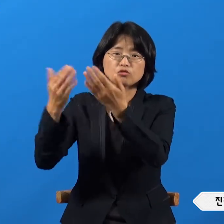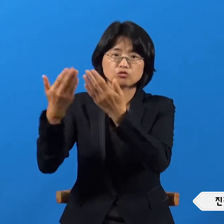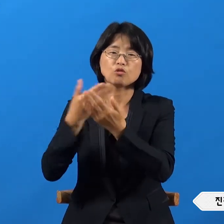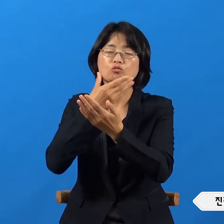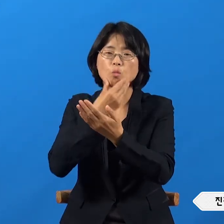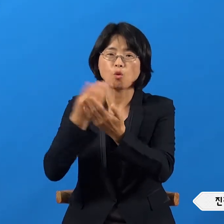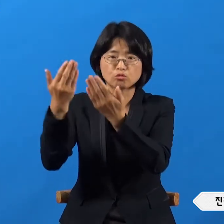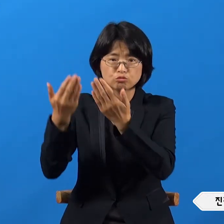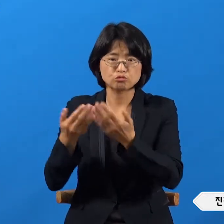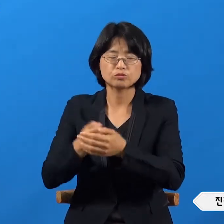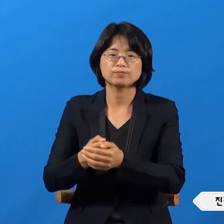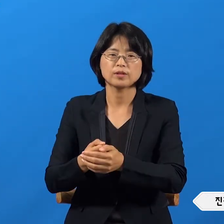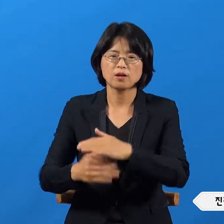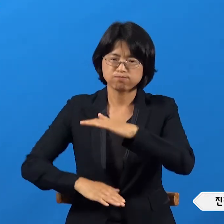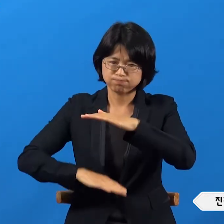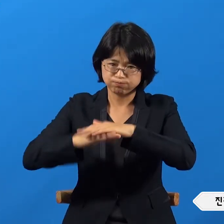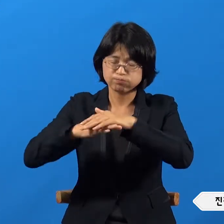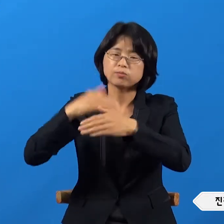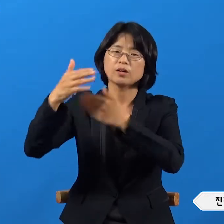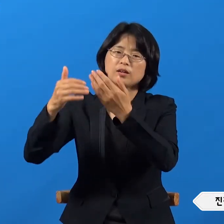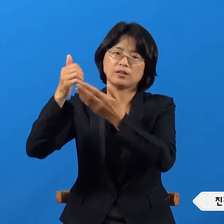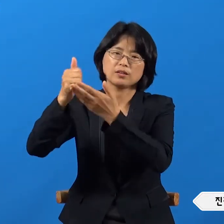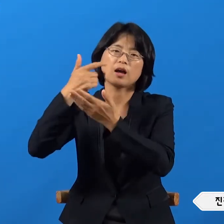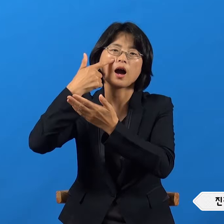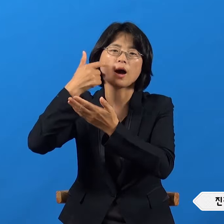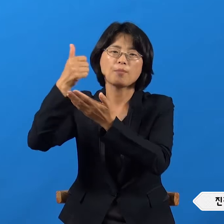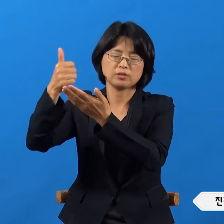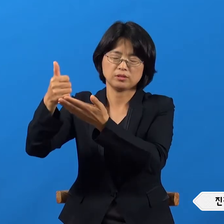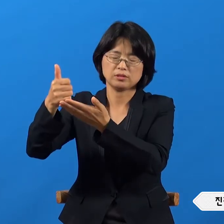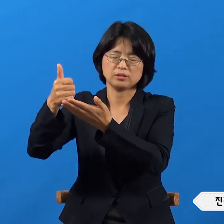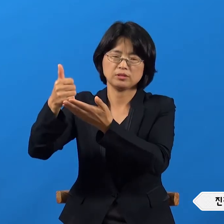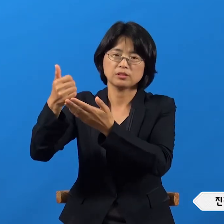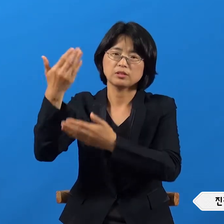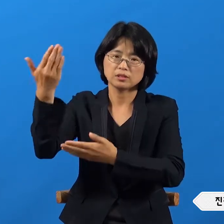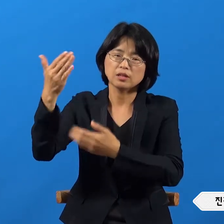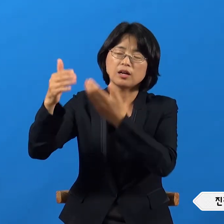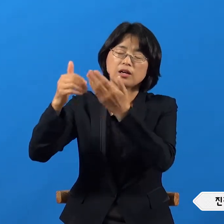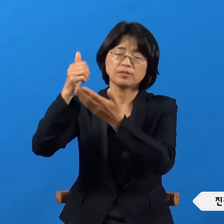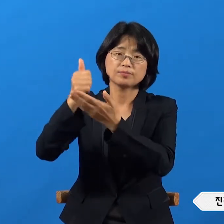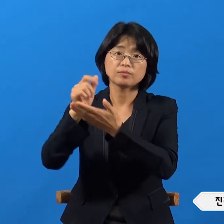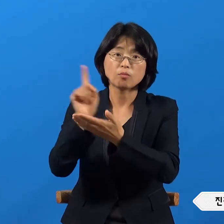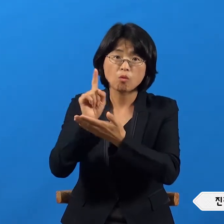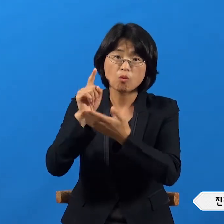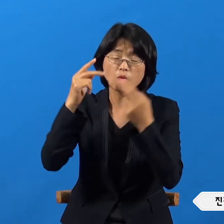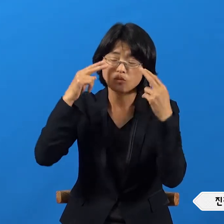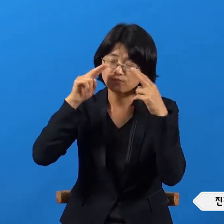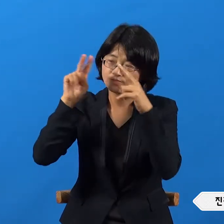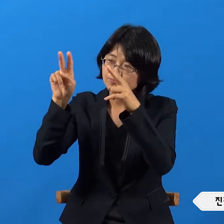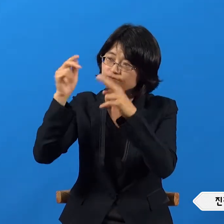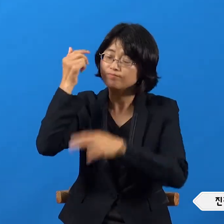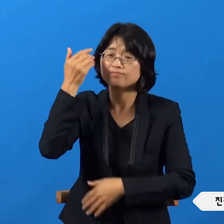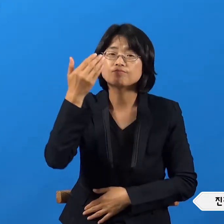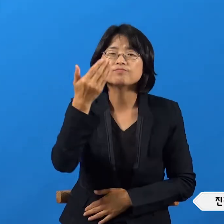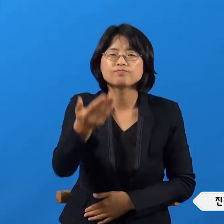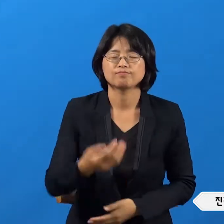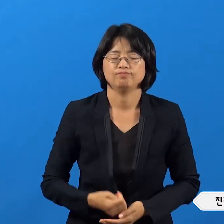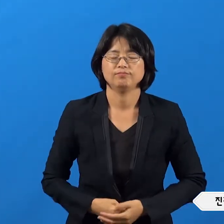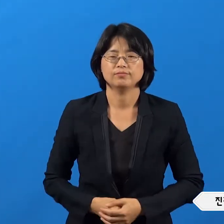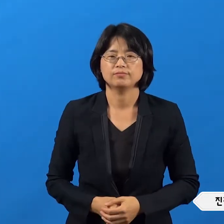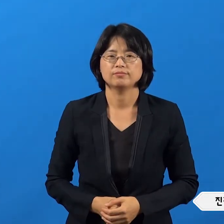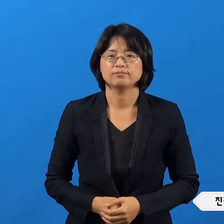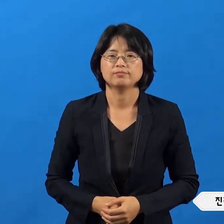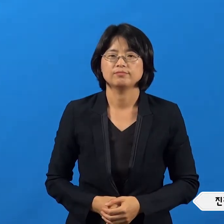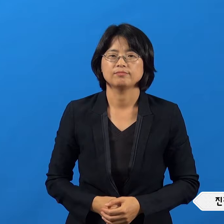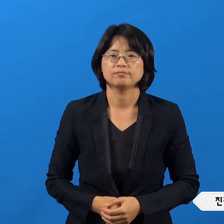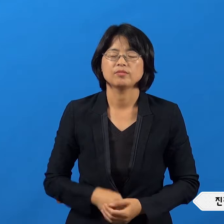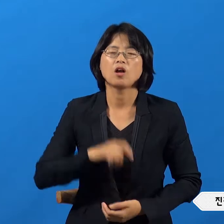아버지, 그 하나님을 과연 우리는 바라보고 있는가? 어려운 상황에서, 바라볼